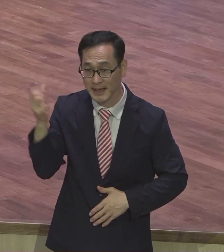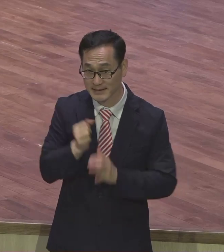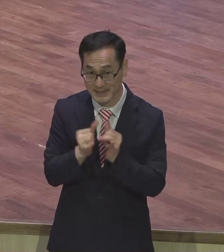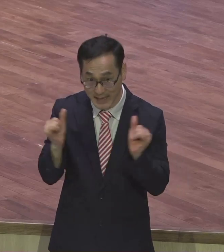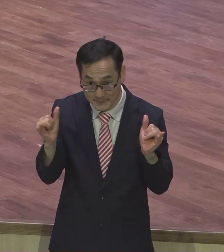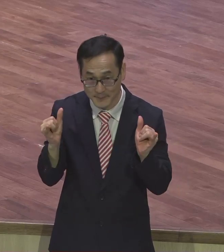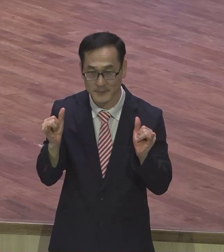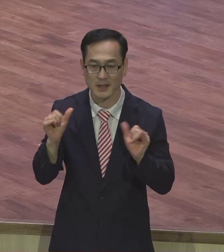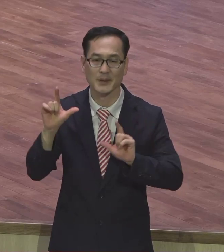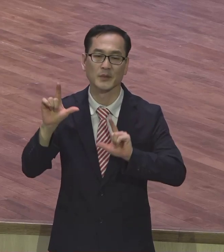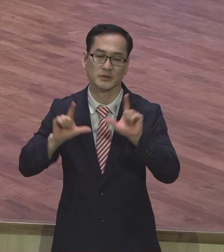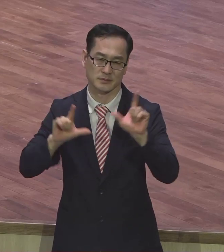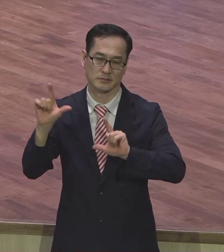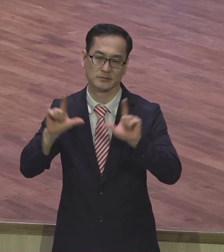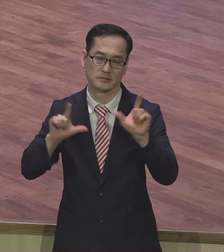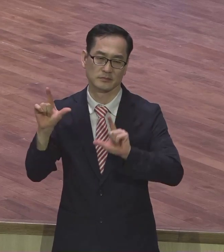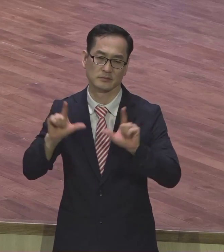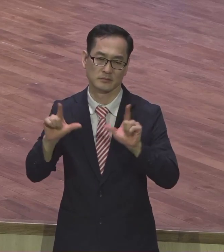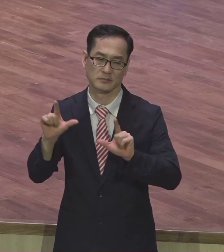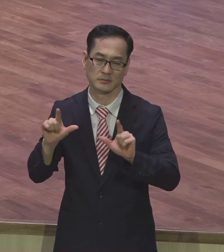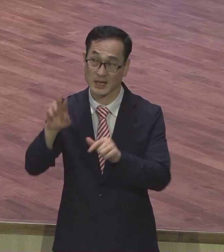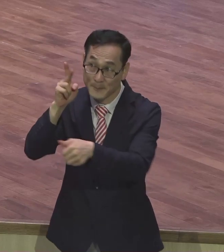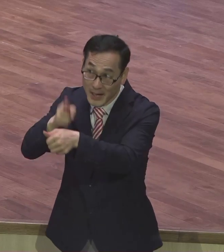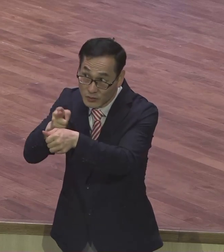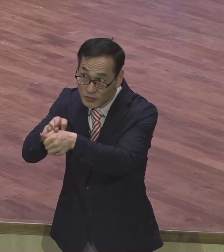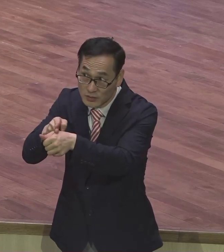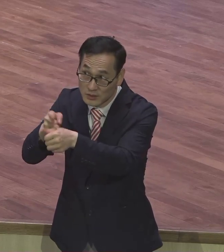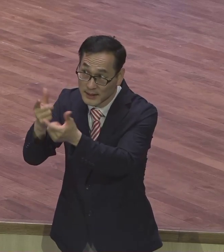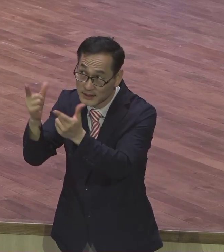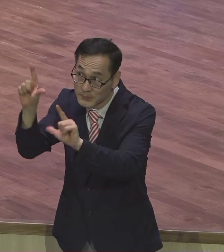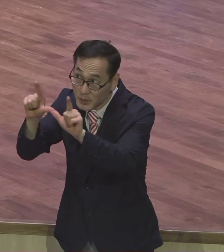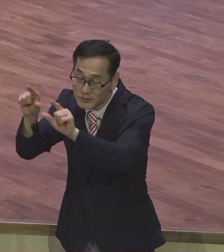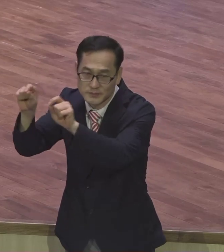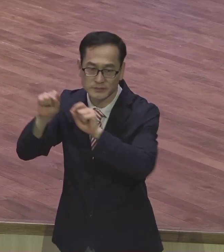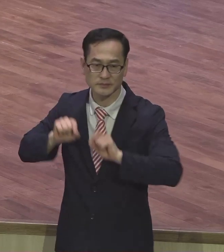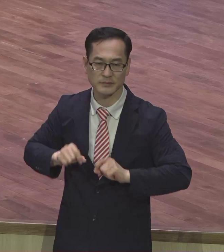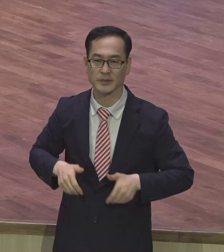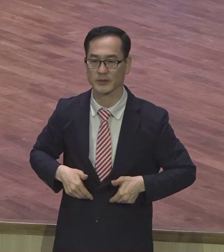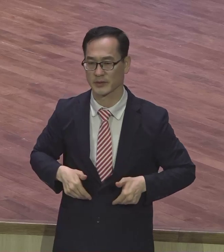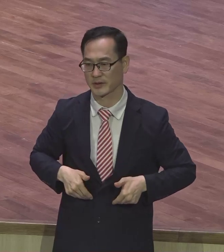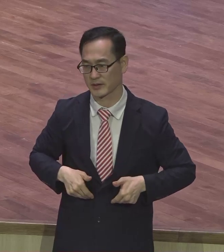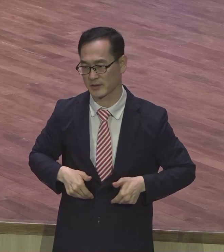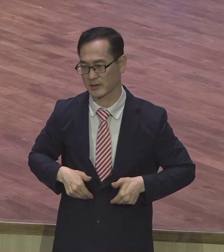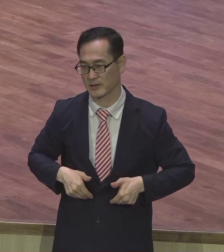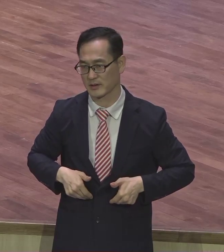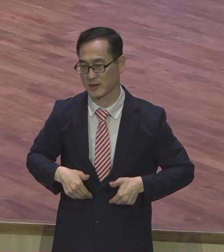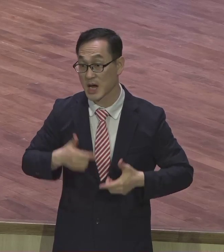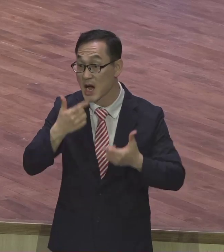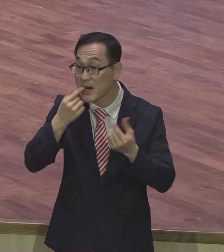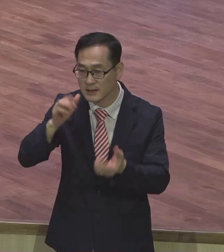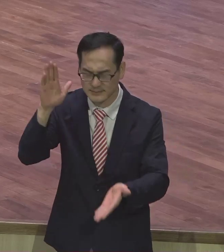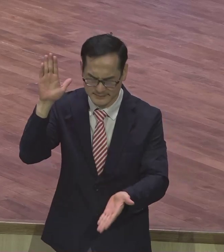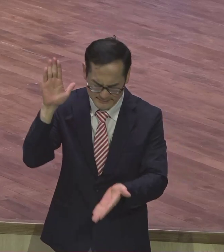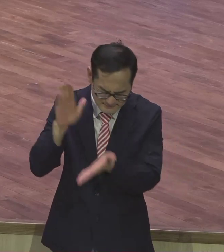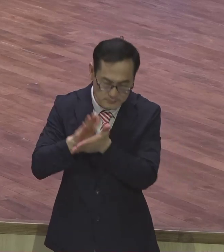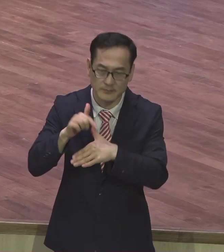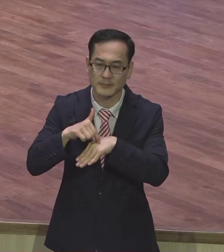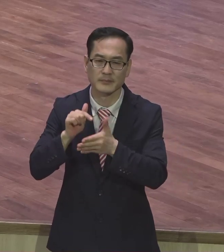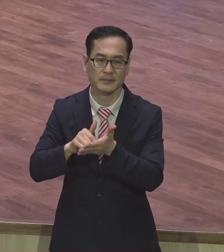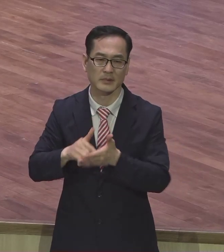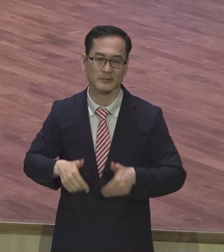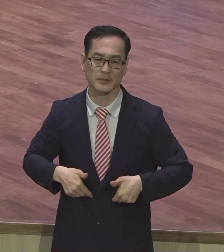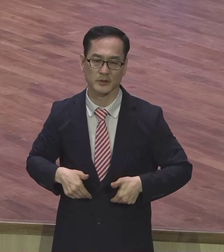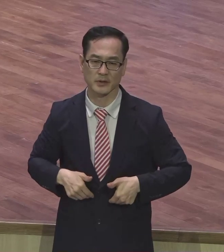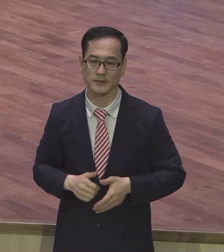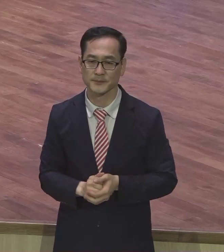복음 가진자의 영적 자세 이 바오릴만 아니라 우리가 이런 열정을 열망을 가지고 있어야 돼요 본문에 보면